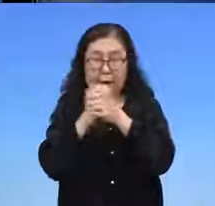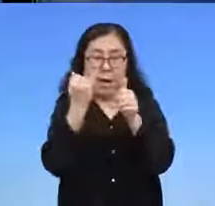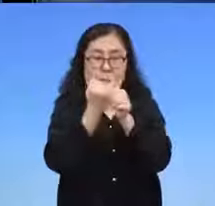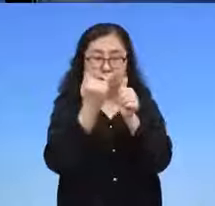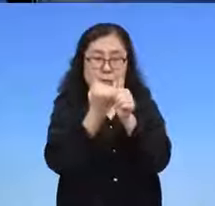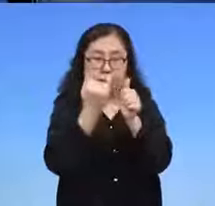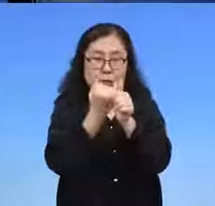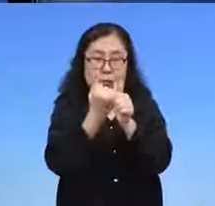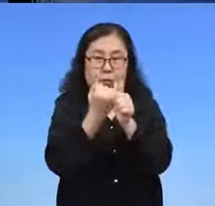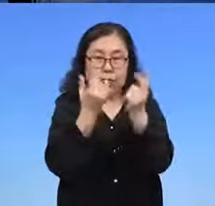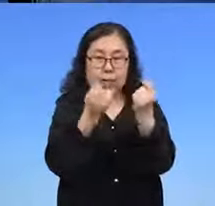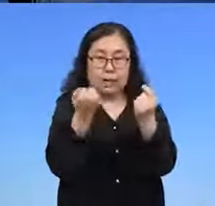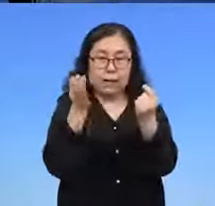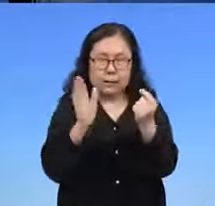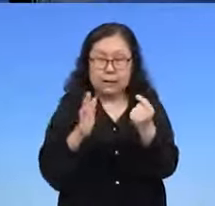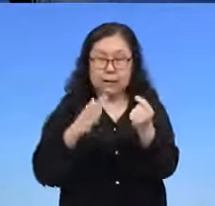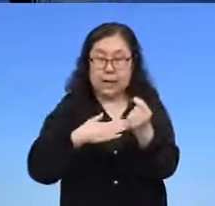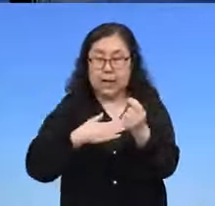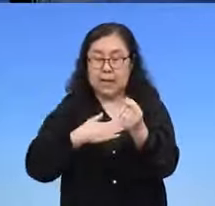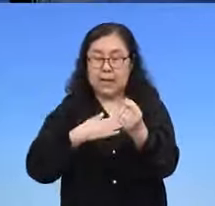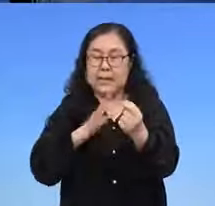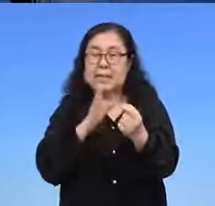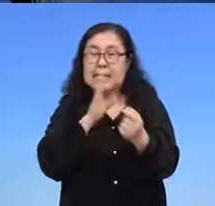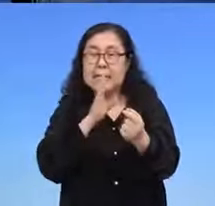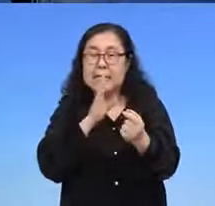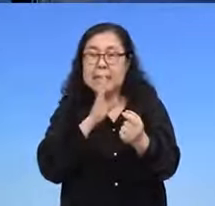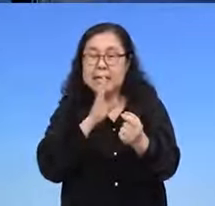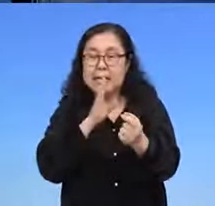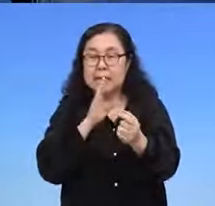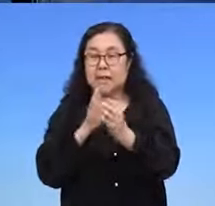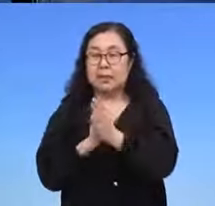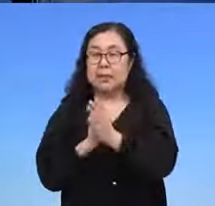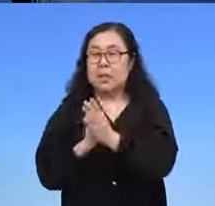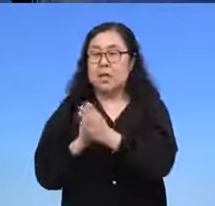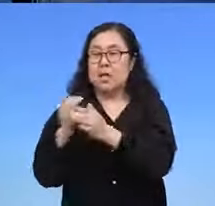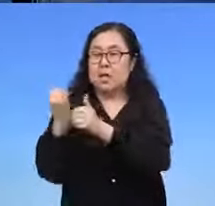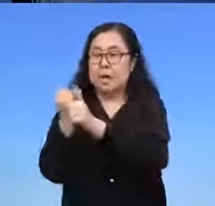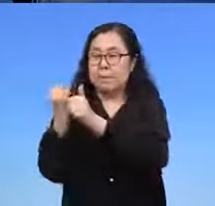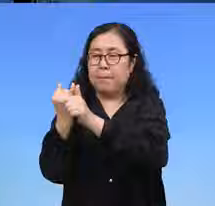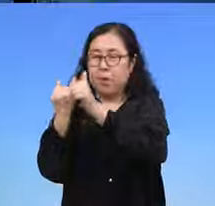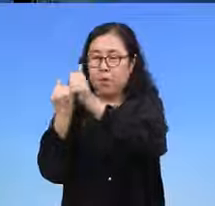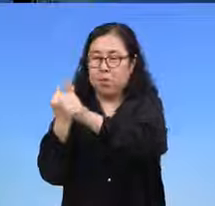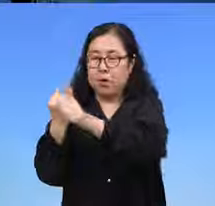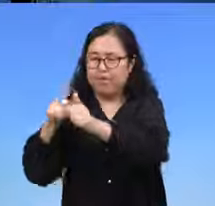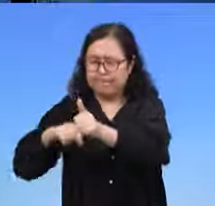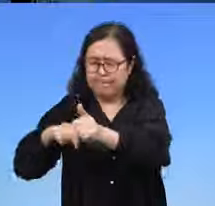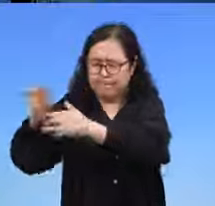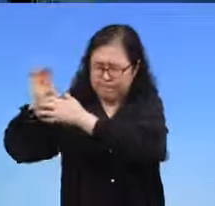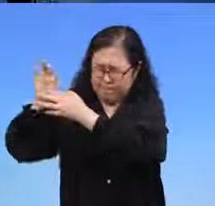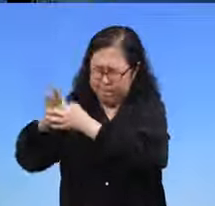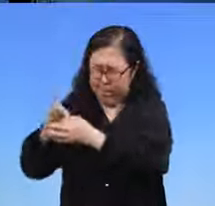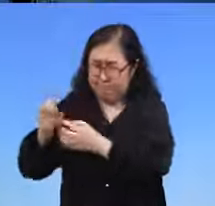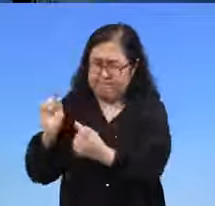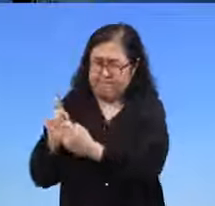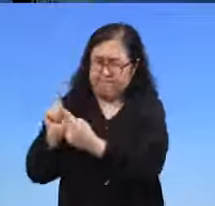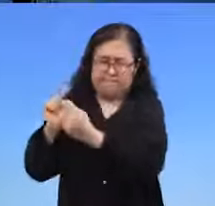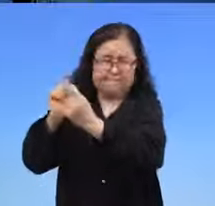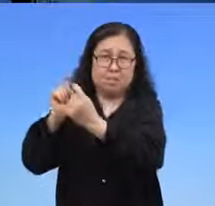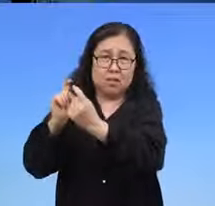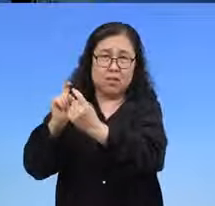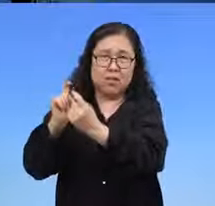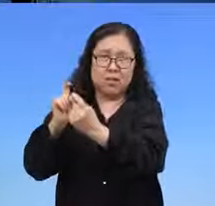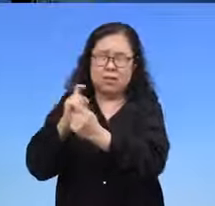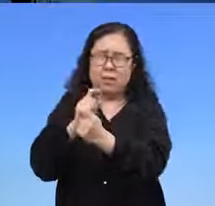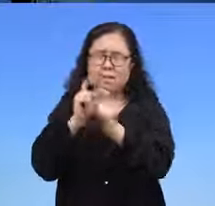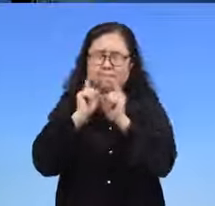남편과 계속 다투면서 지옥 같은 날을 보냈다. 이게 제 눈에 들어온 첫 번째 포인트였고요. 겉보기에 굉장히